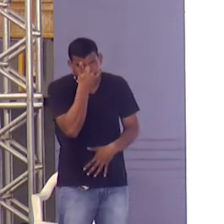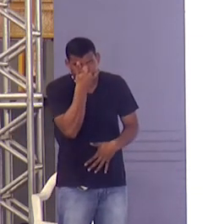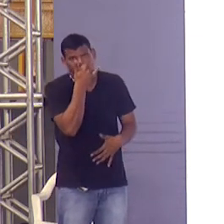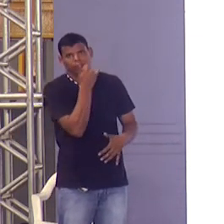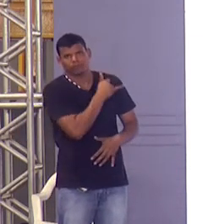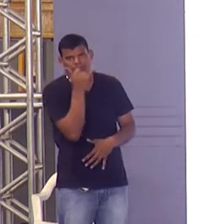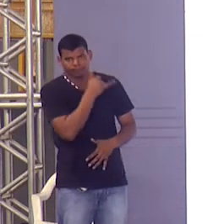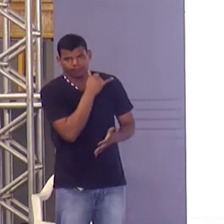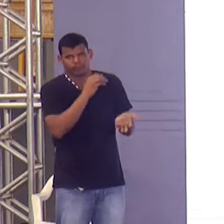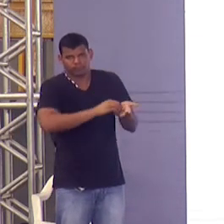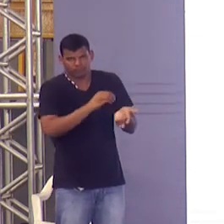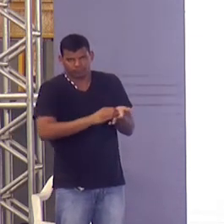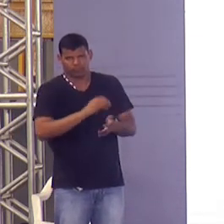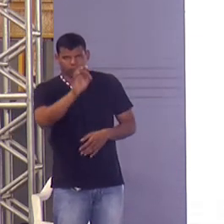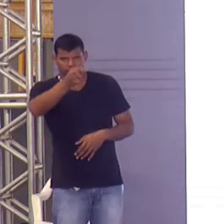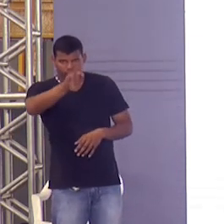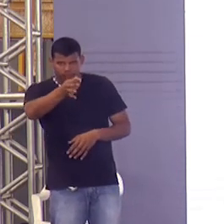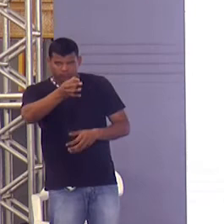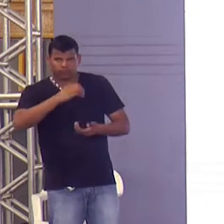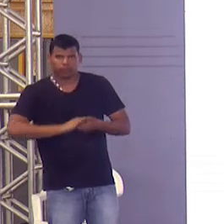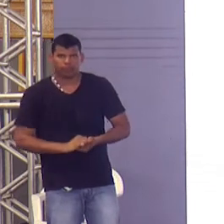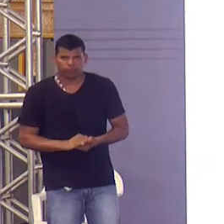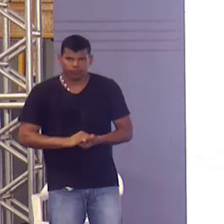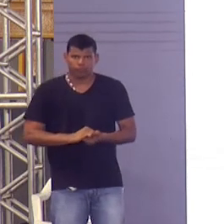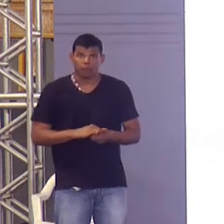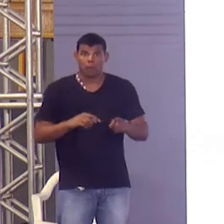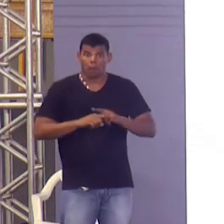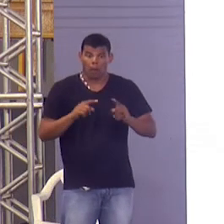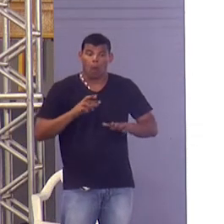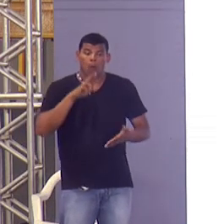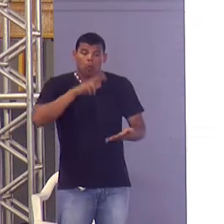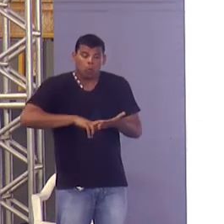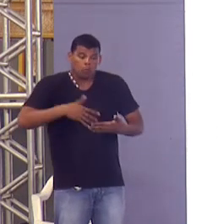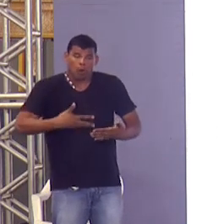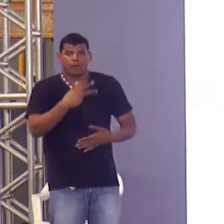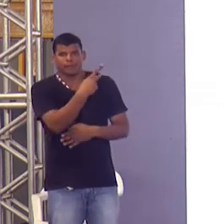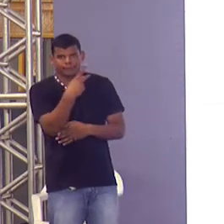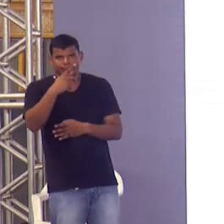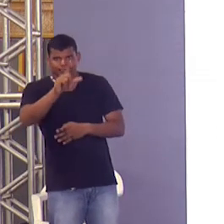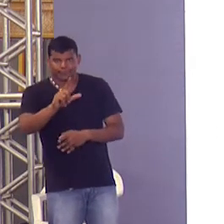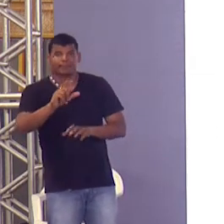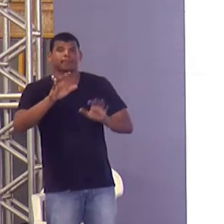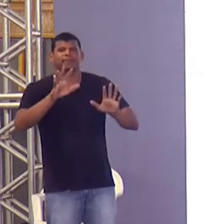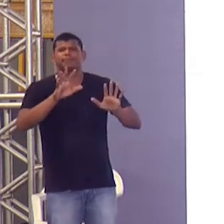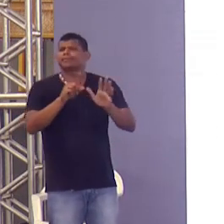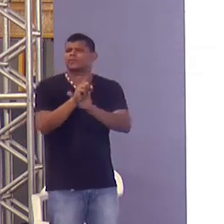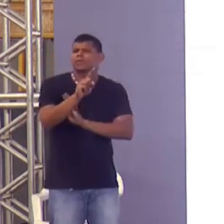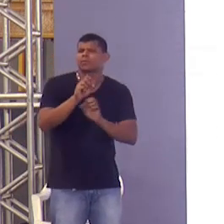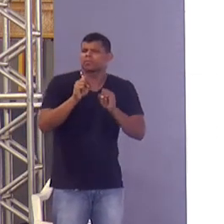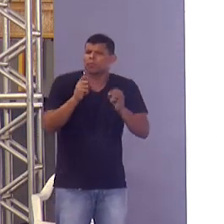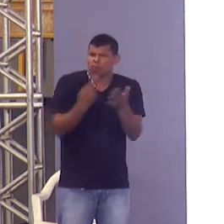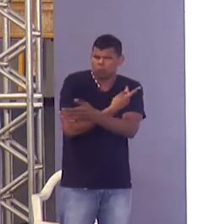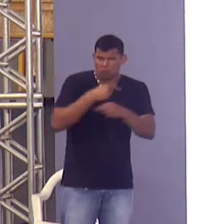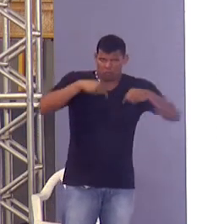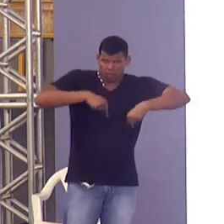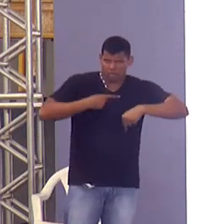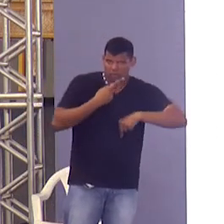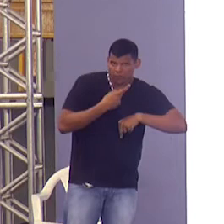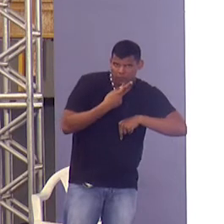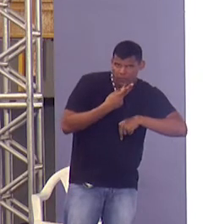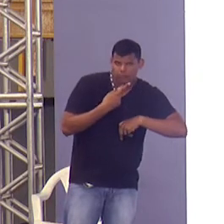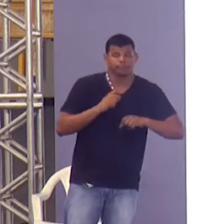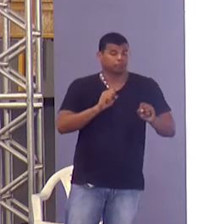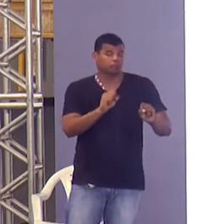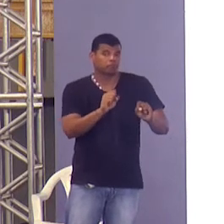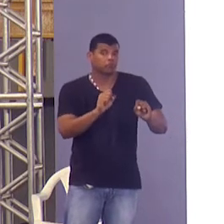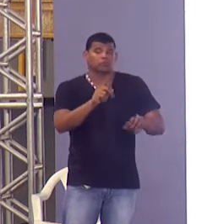lugar. Beleza? Mas eles fizeram também. Pode acontecer isso em Fortaleza? Pode acontecer isso em